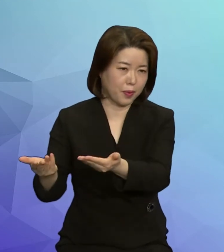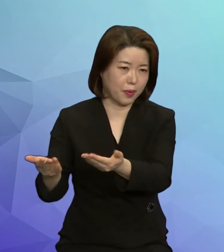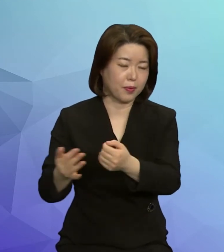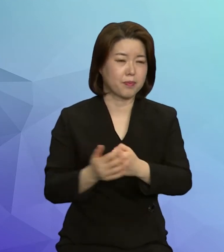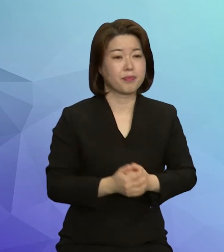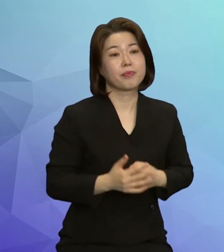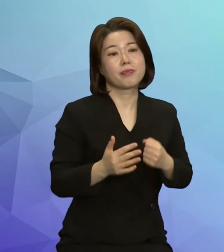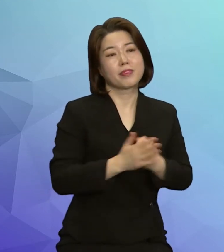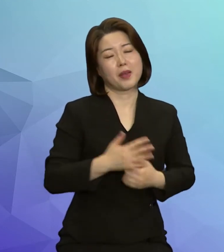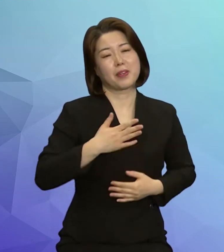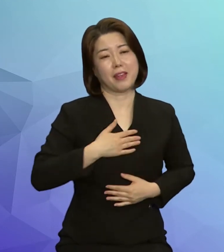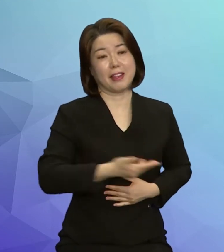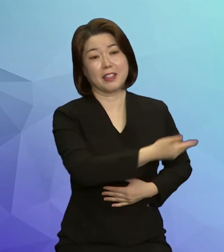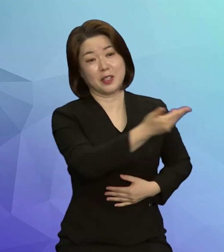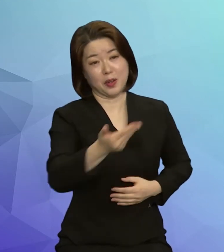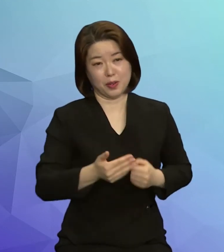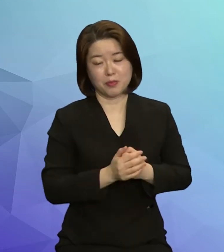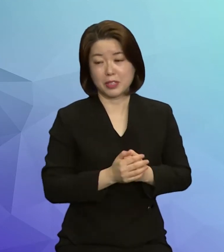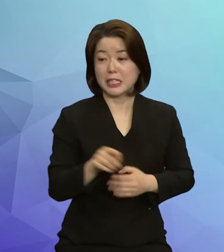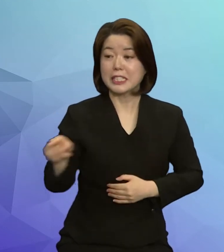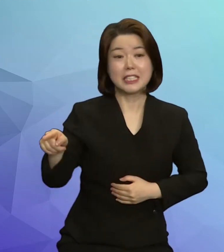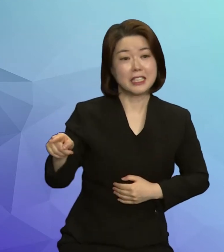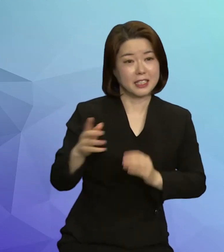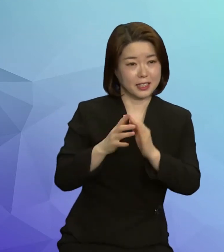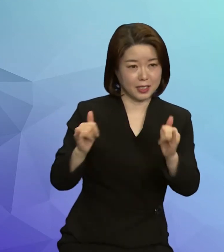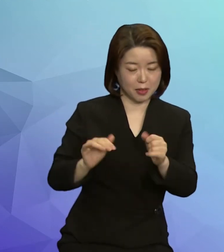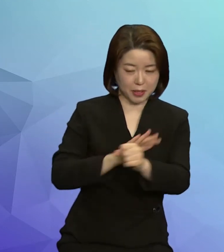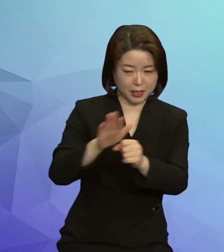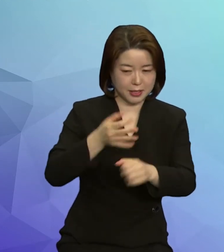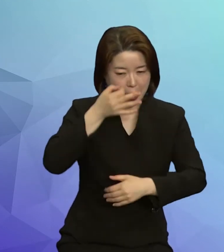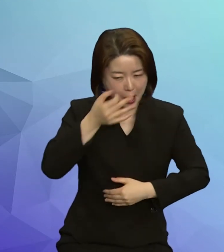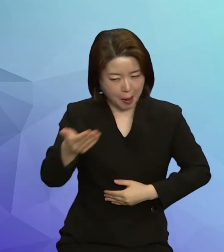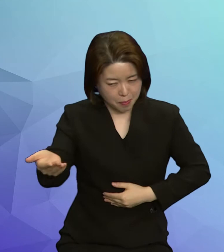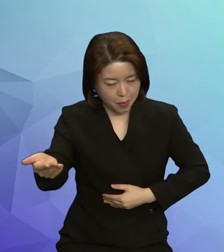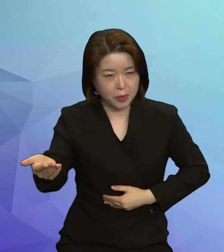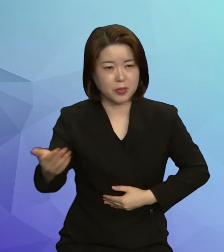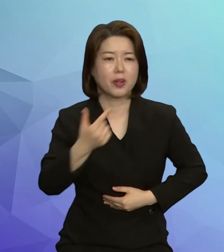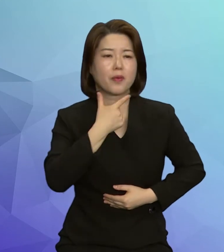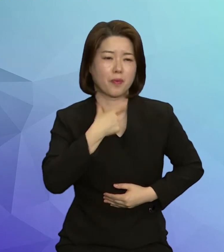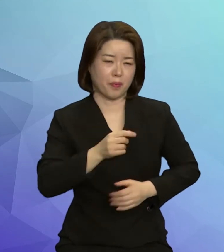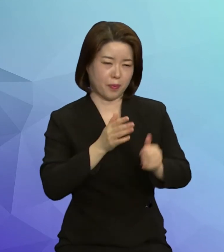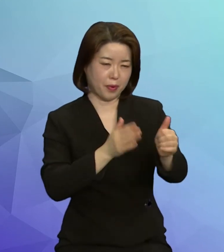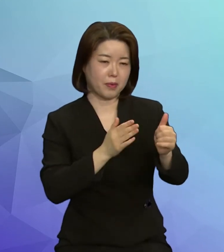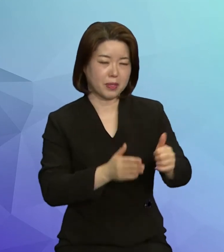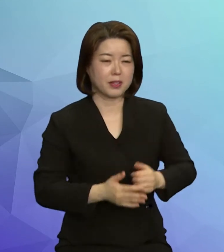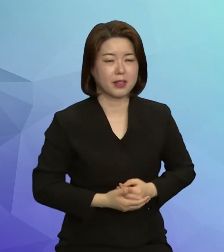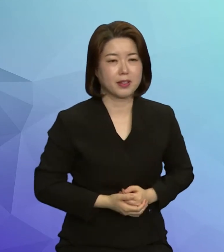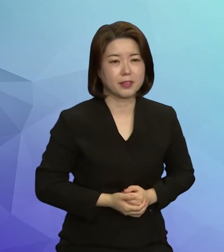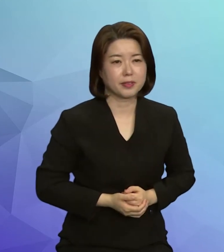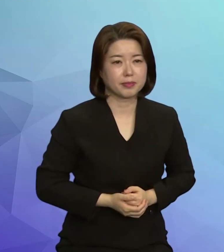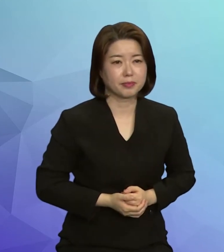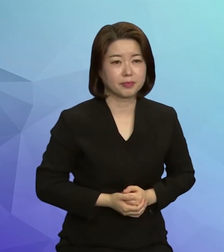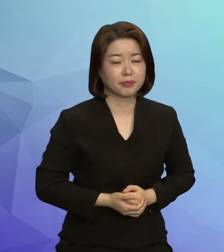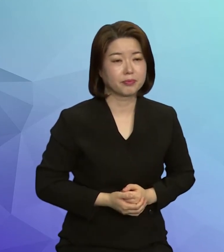합니다. 그러므로 나는 여러분이 그에게 사랑을 나타내어 보이기를 권합니다.